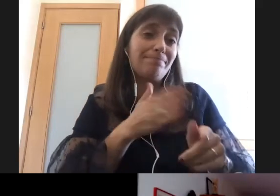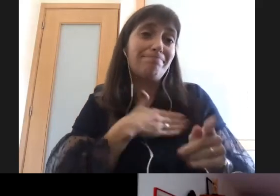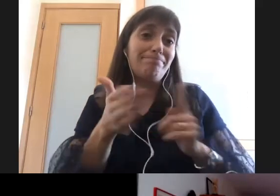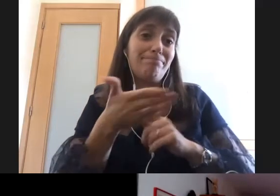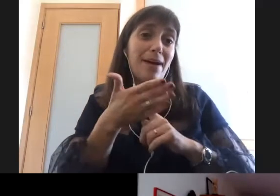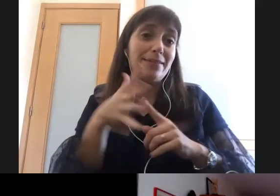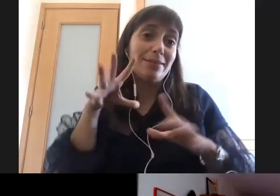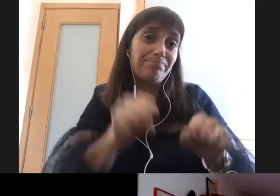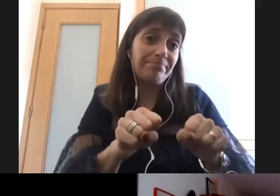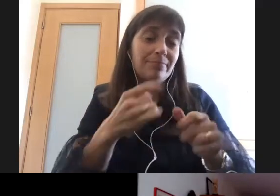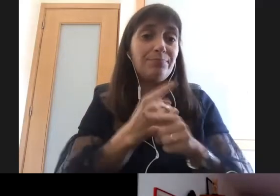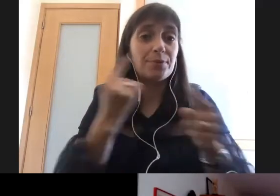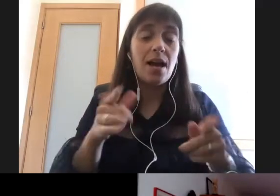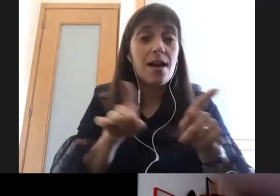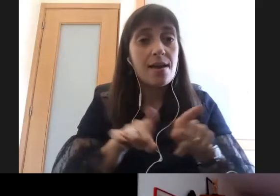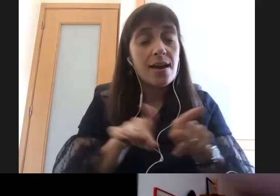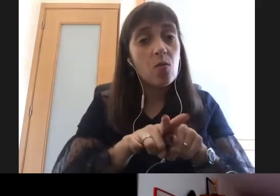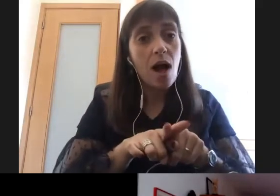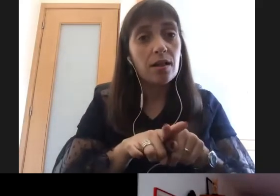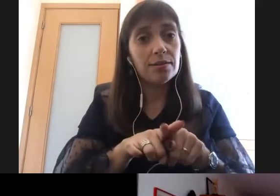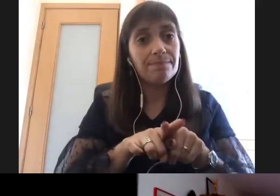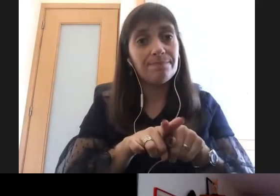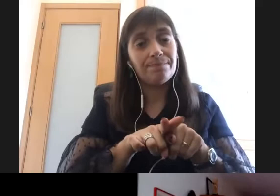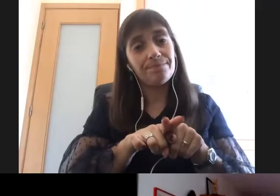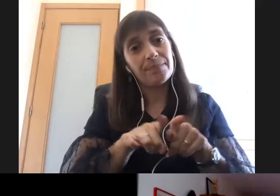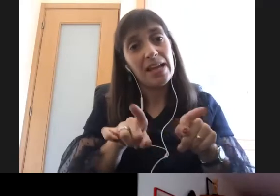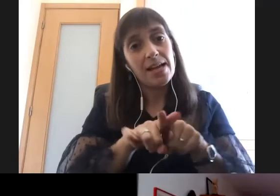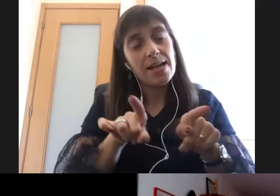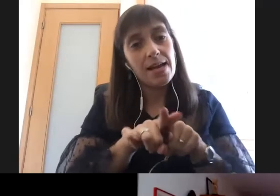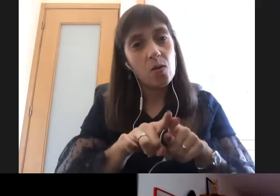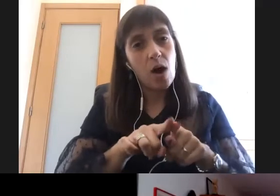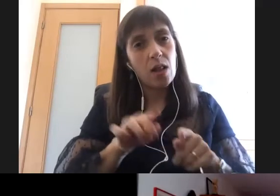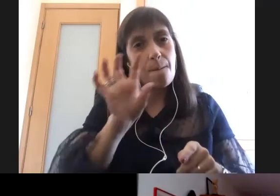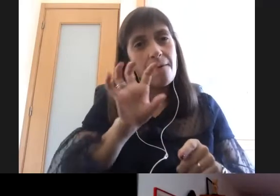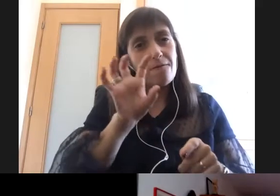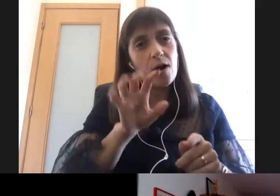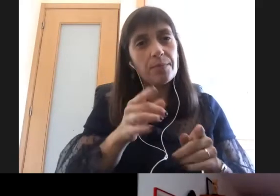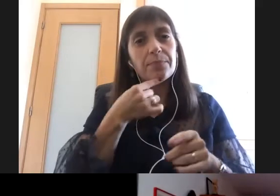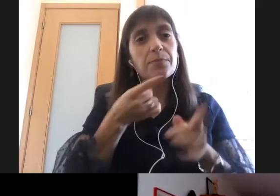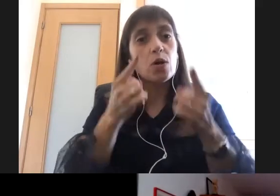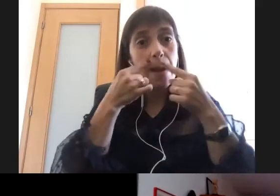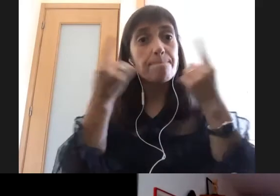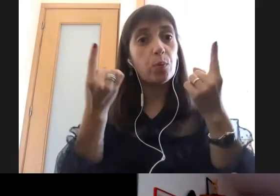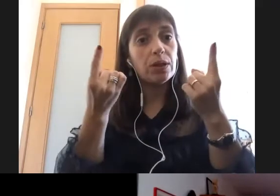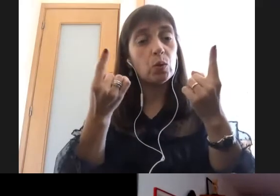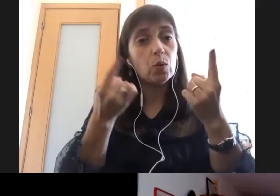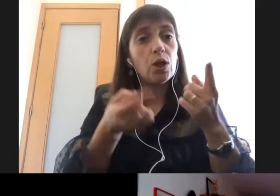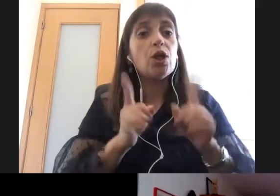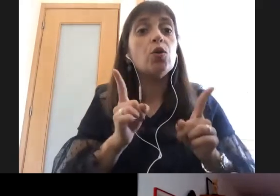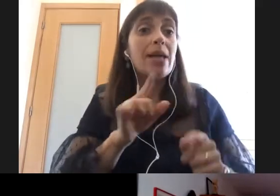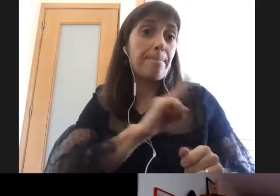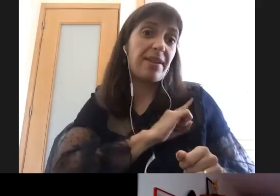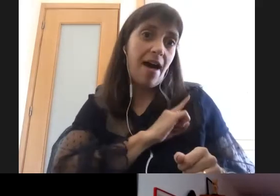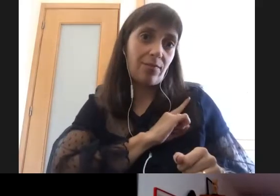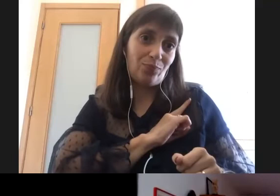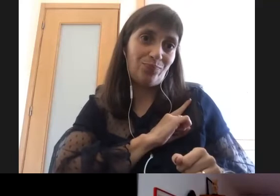que é essa linha muito tênue entre o que é público e o que é privado.